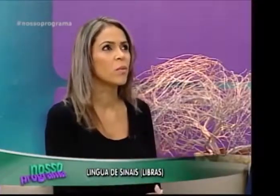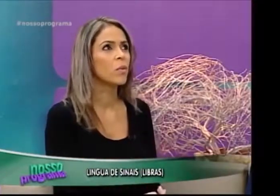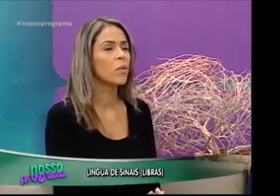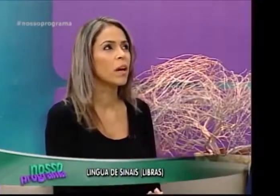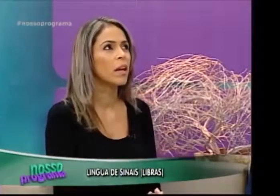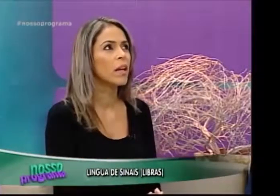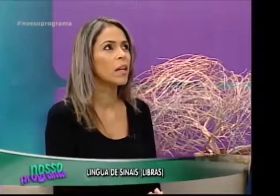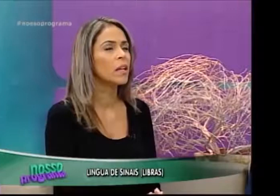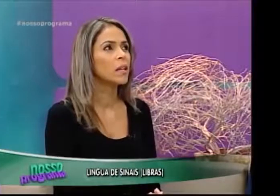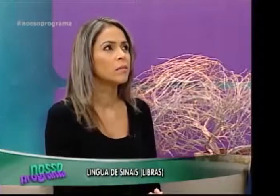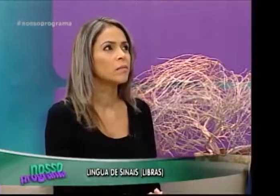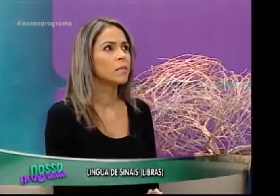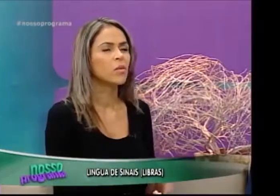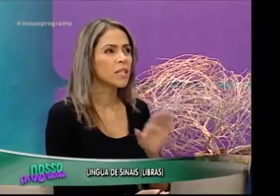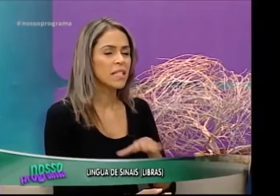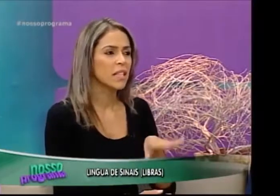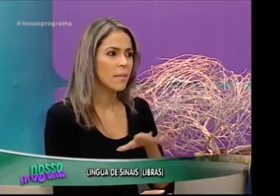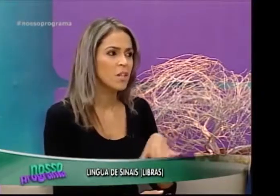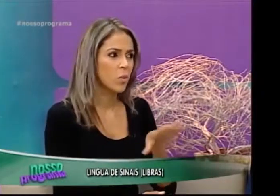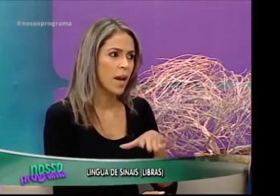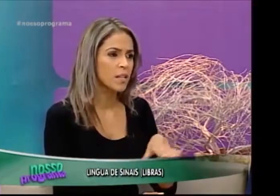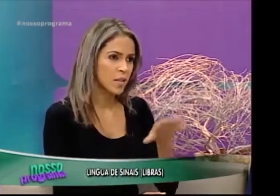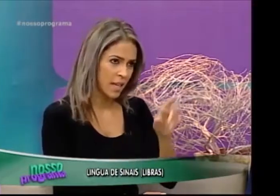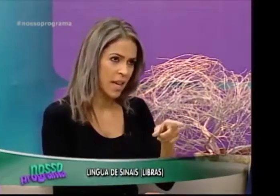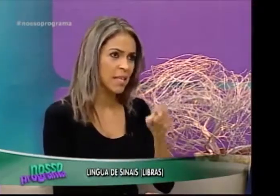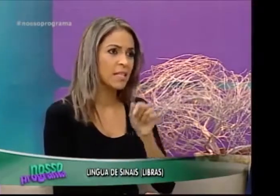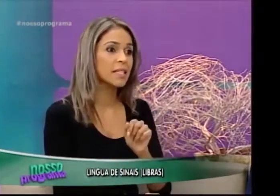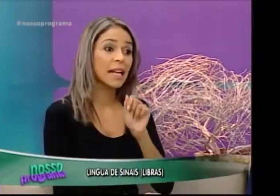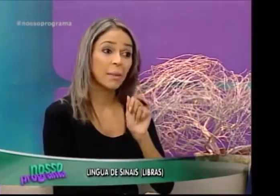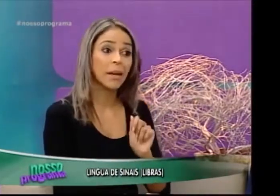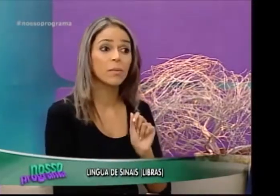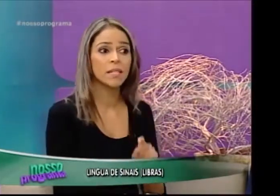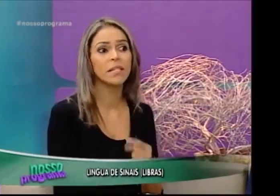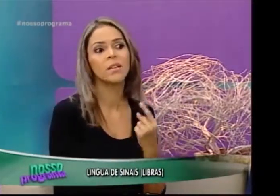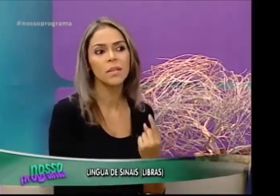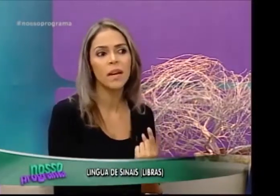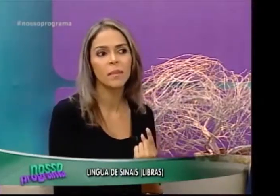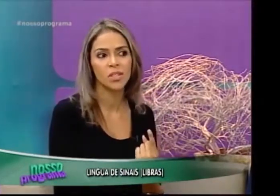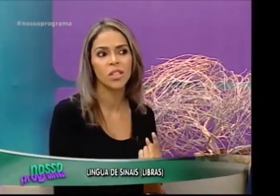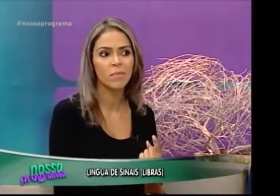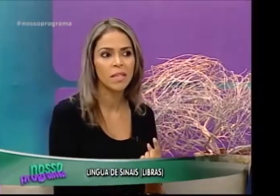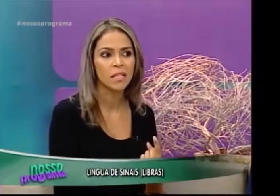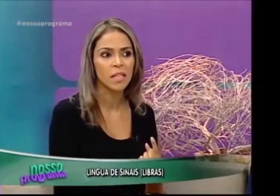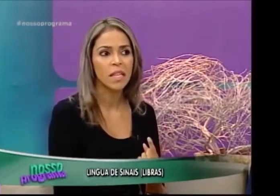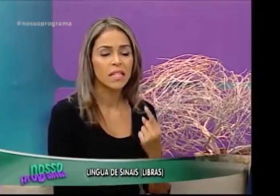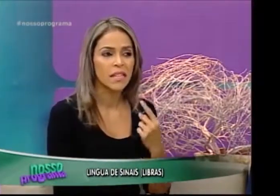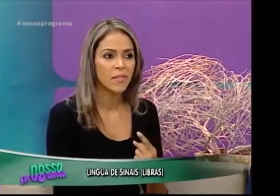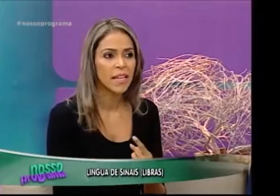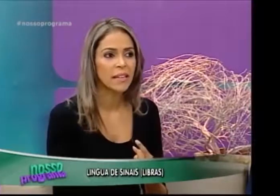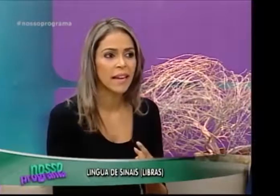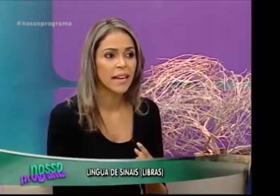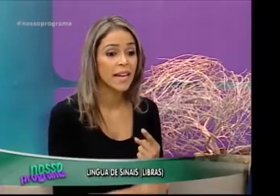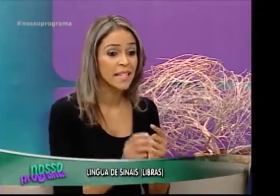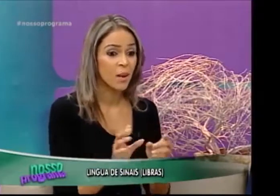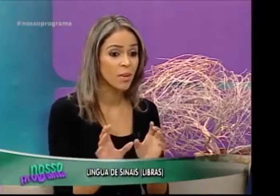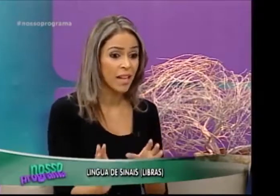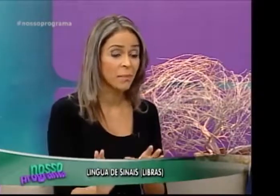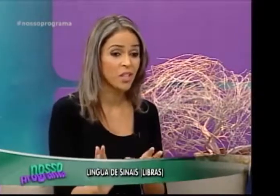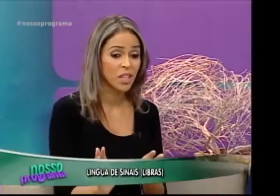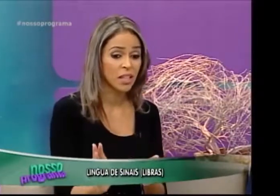espiritismo, não sei exatamente quais. Eu sei que cada bairro precisa ter um intérprete de Libras. Se eles veem que tem, e assim, é um intérprete que